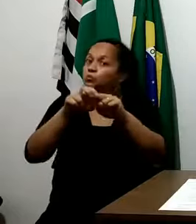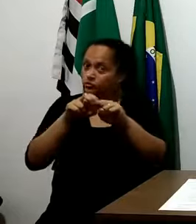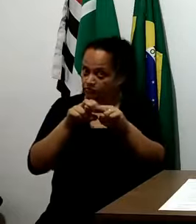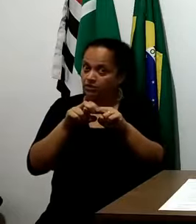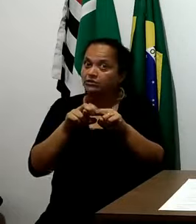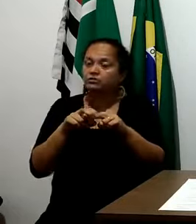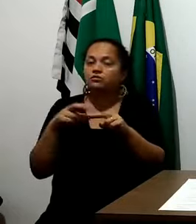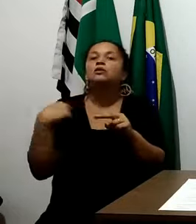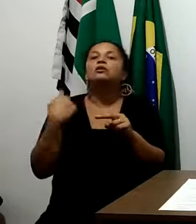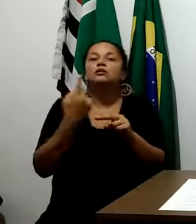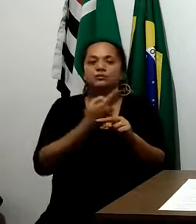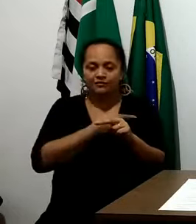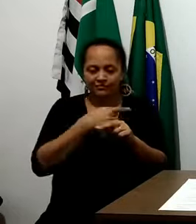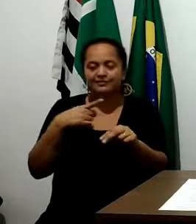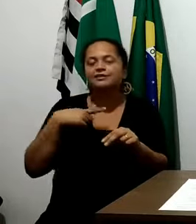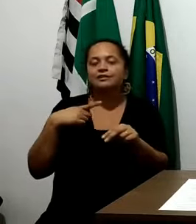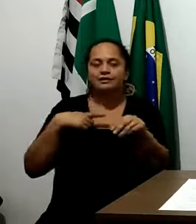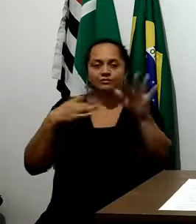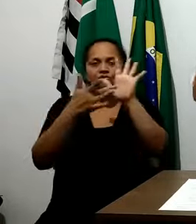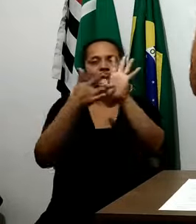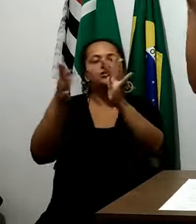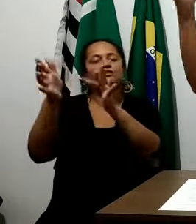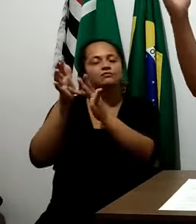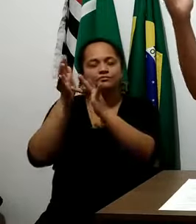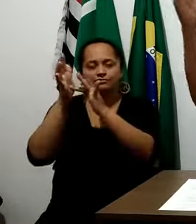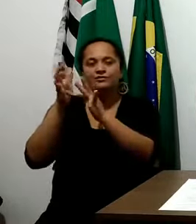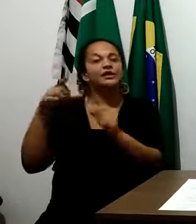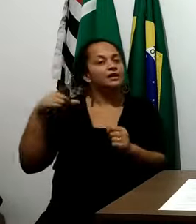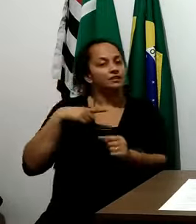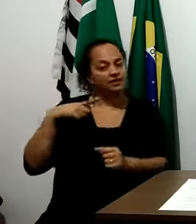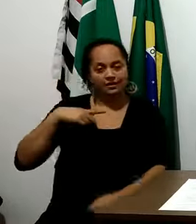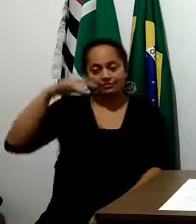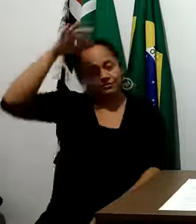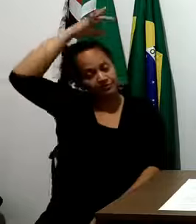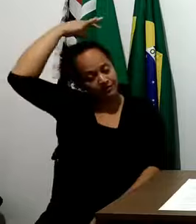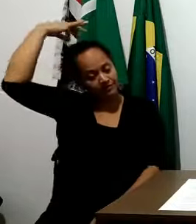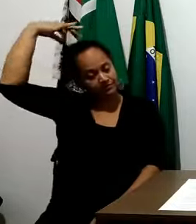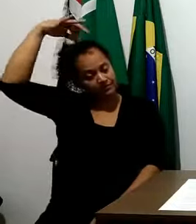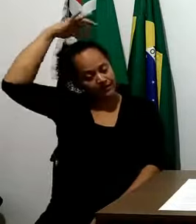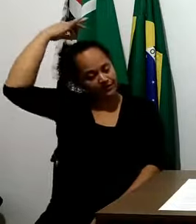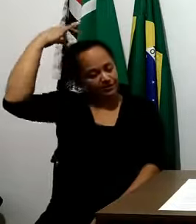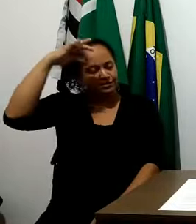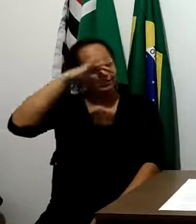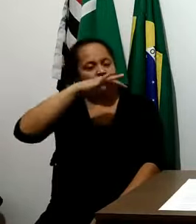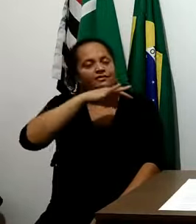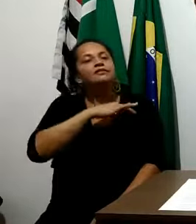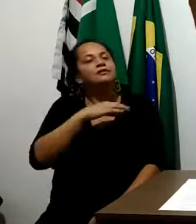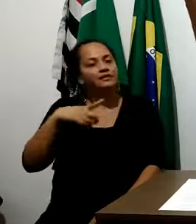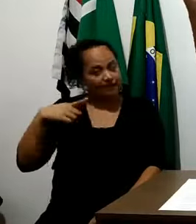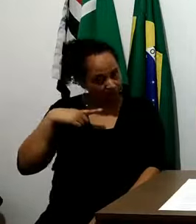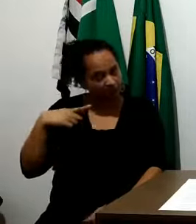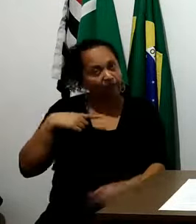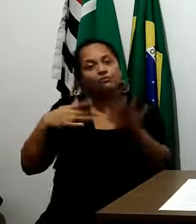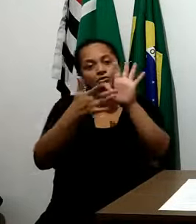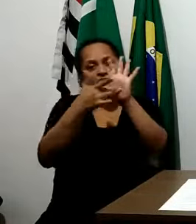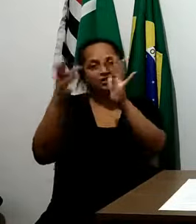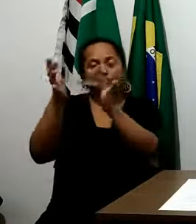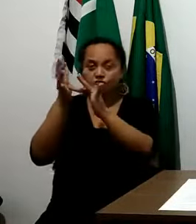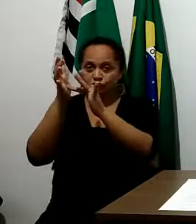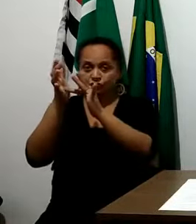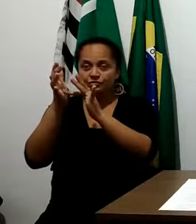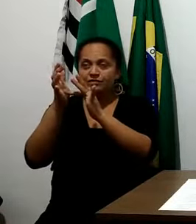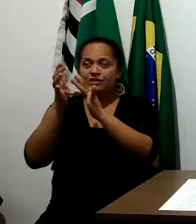nós temos um advogado, nós temos um intercessor, temos o Espírito Santo, temos Jesus que está à direita de